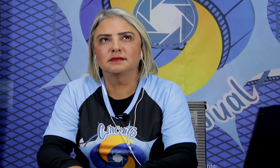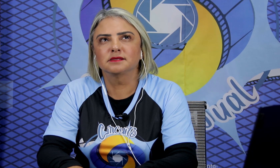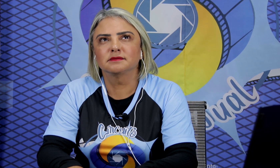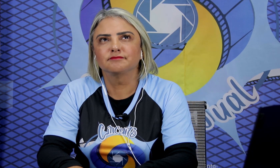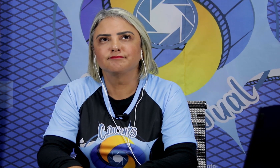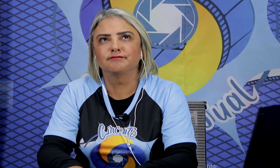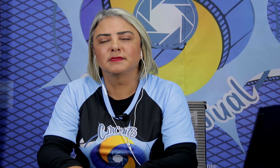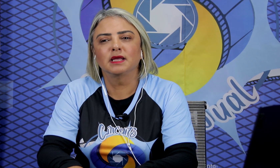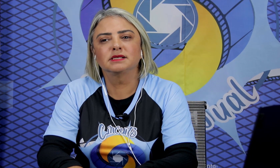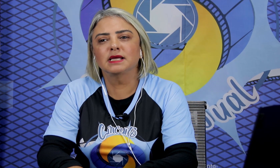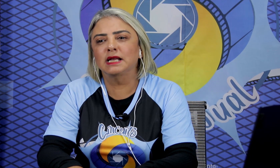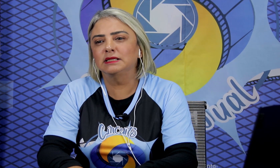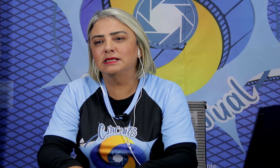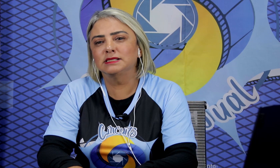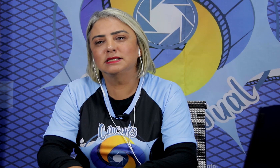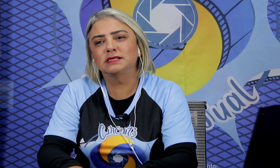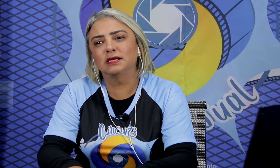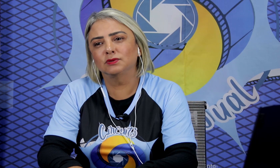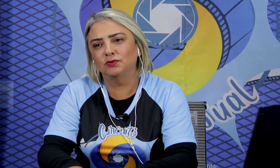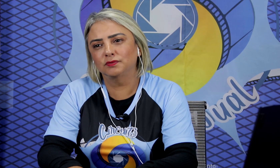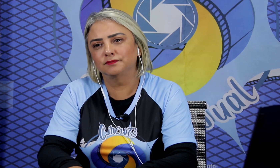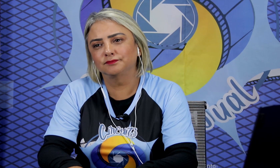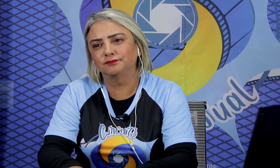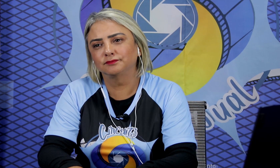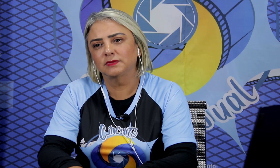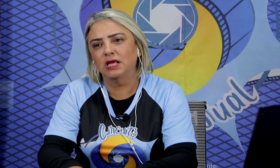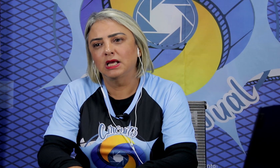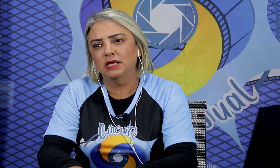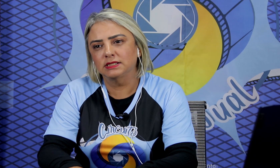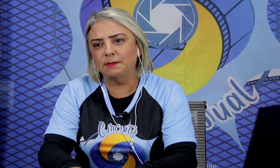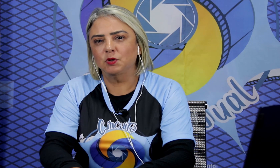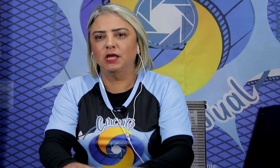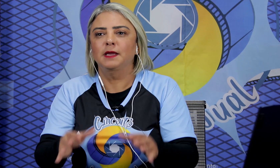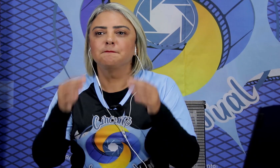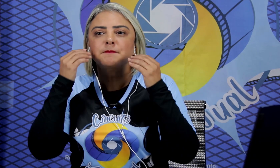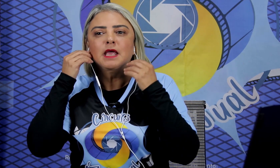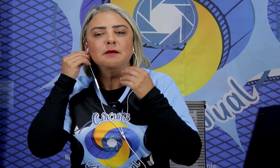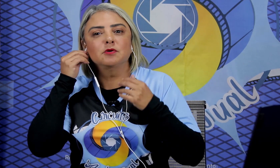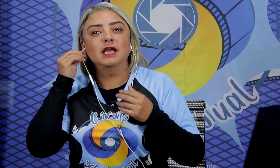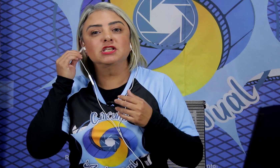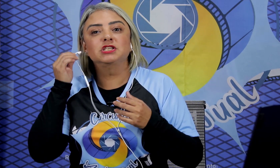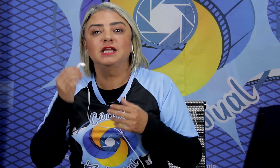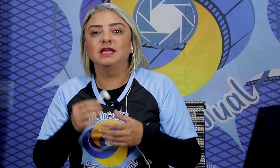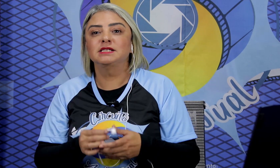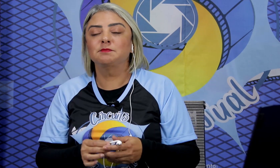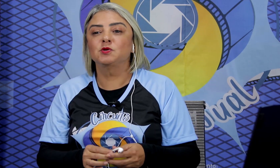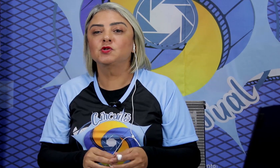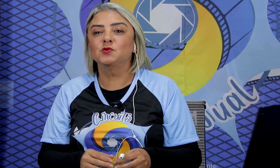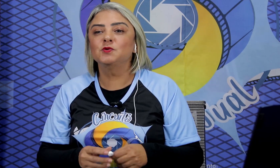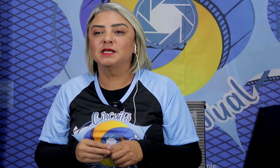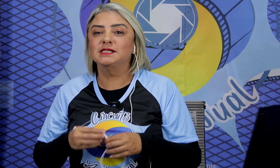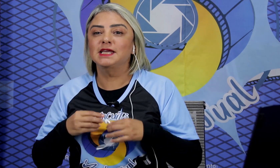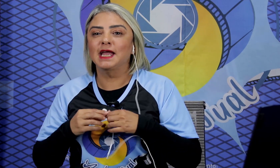Alex, esse cara tem que ser santo. Sabe por quê? Porque a gente tem essa postura, esse